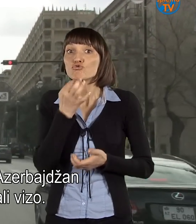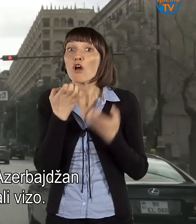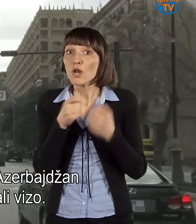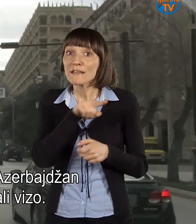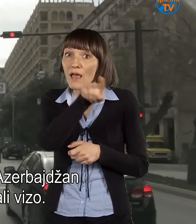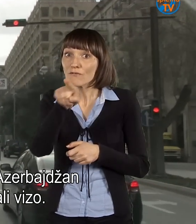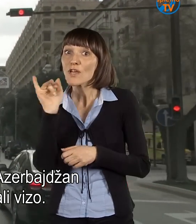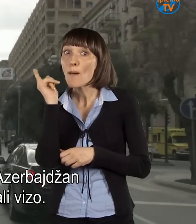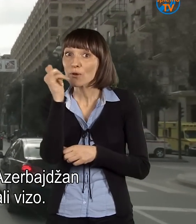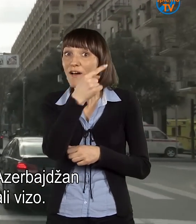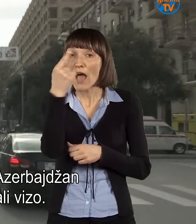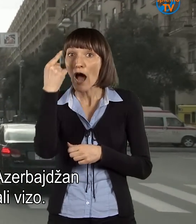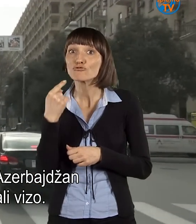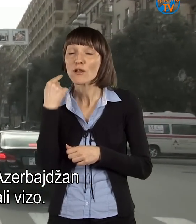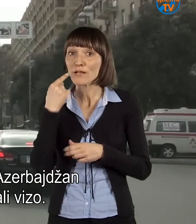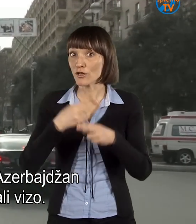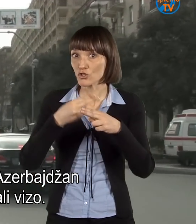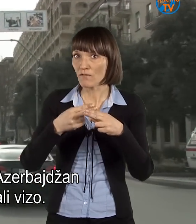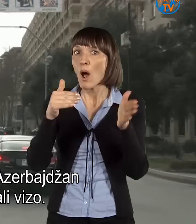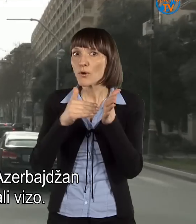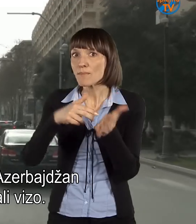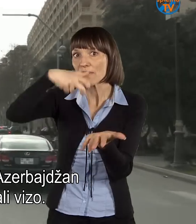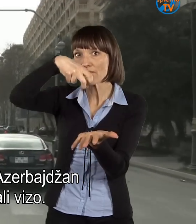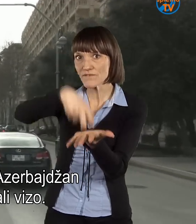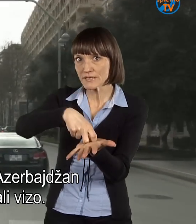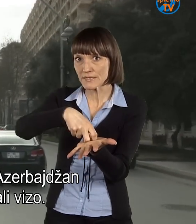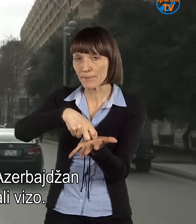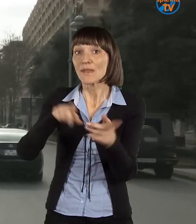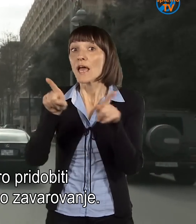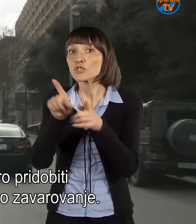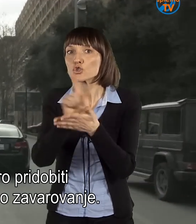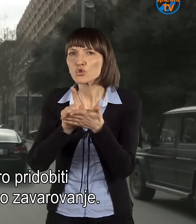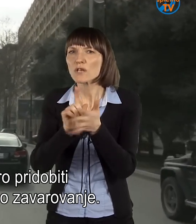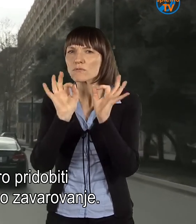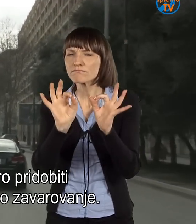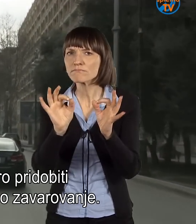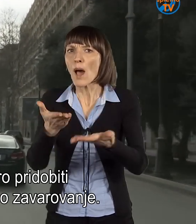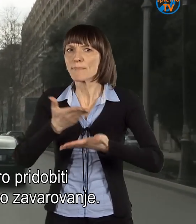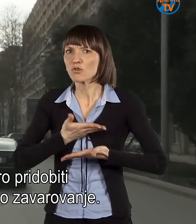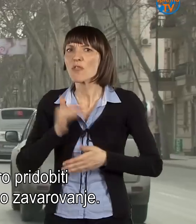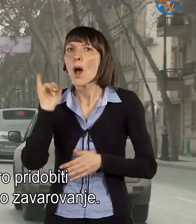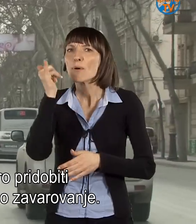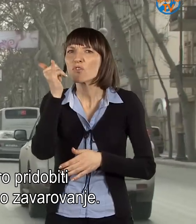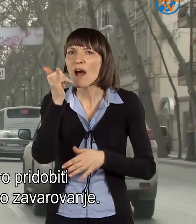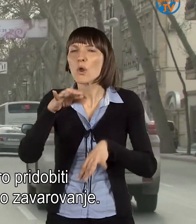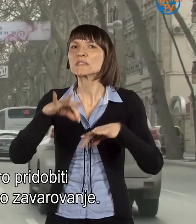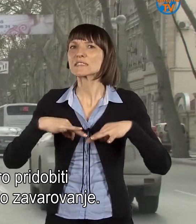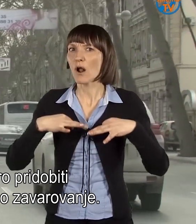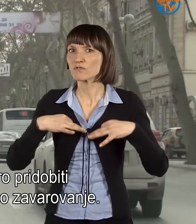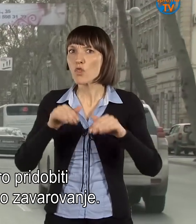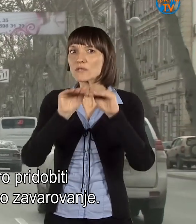Če želite potovati v Azerbejdžan, boste potrebovali vizo. Prav tako si je dobro pridobiti potovalno in